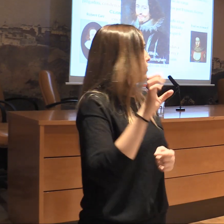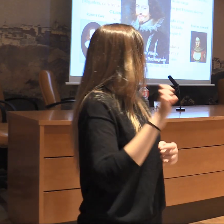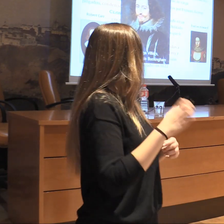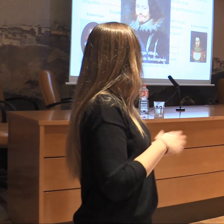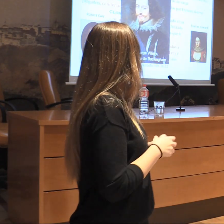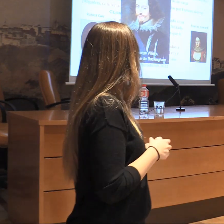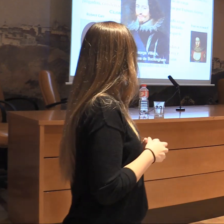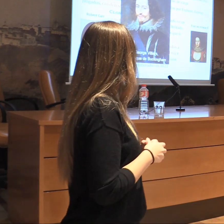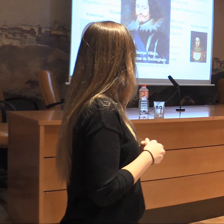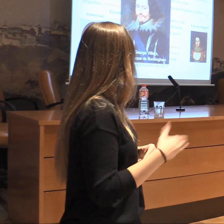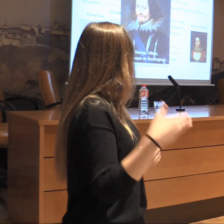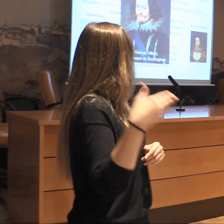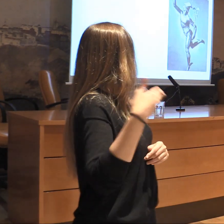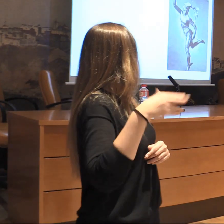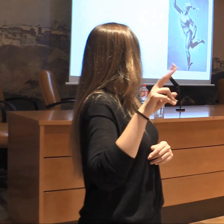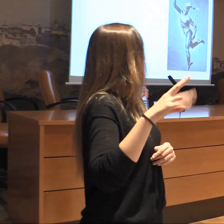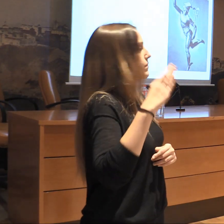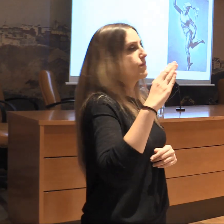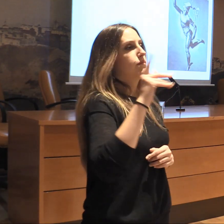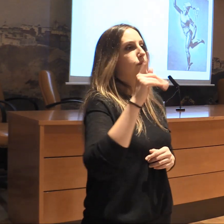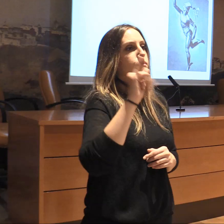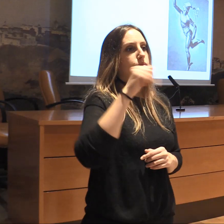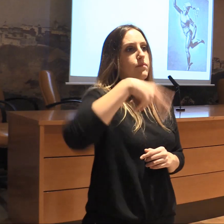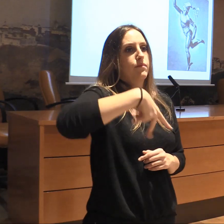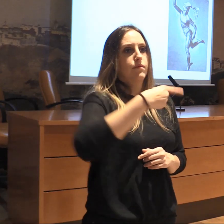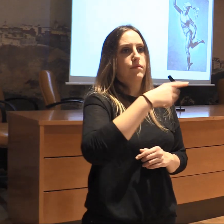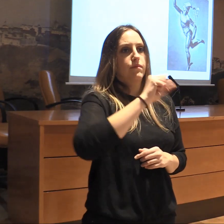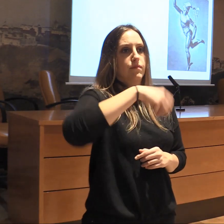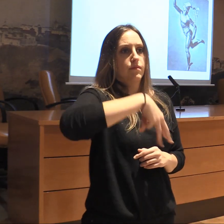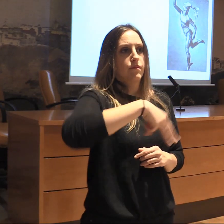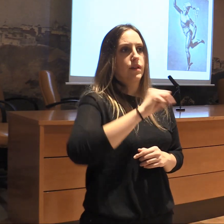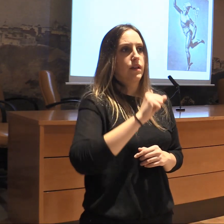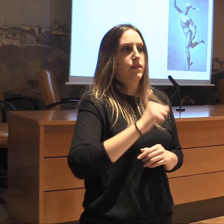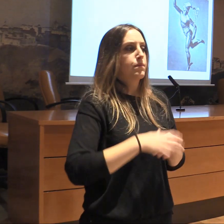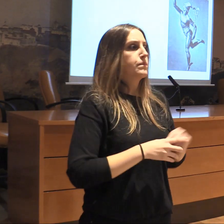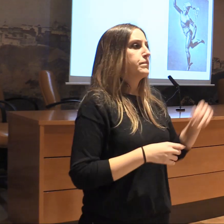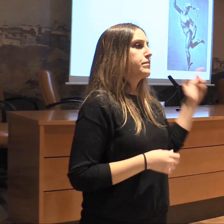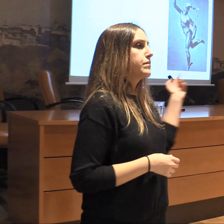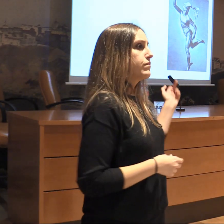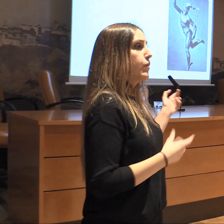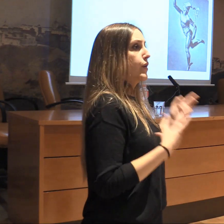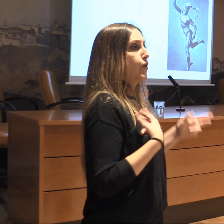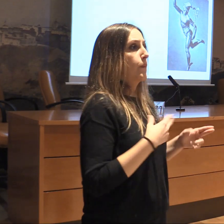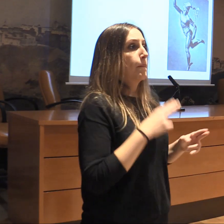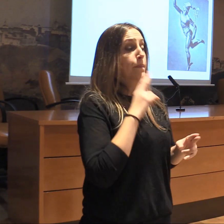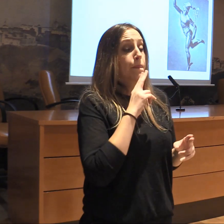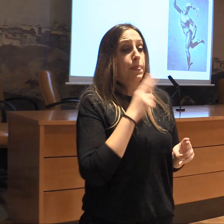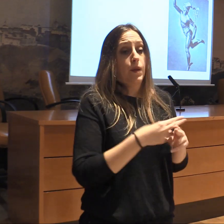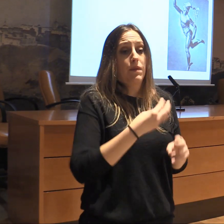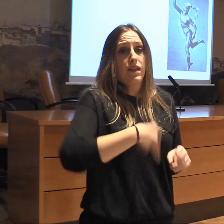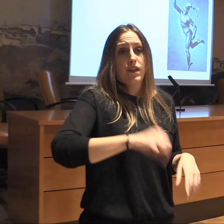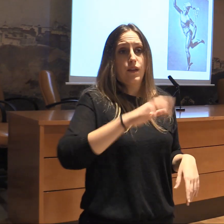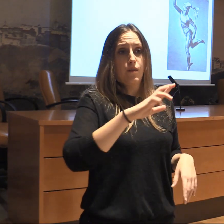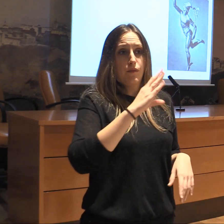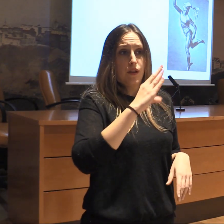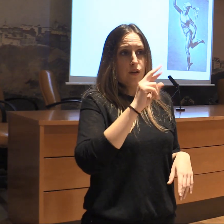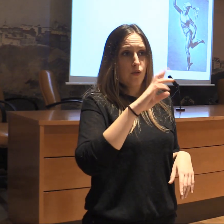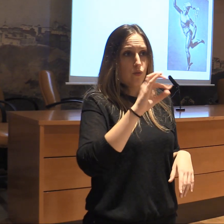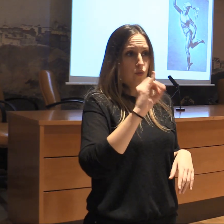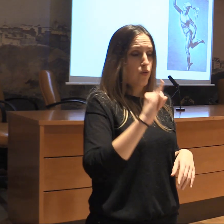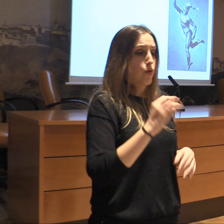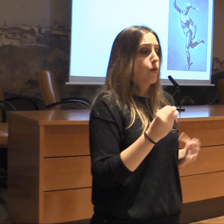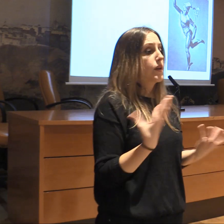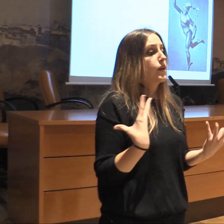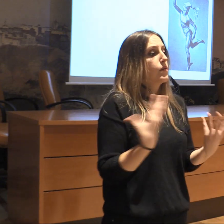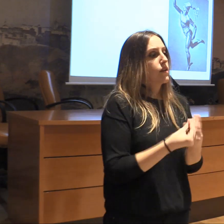ser el favorito del rey Jacobo I. Bueno, el nombre de Mercurio viene porque se relaciona con